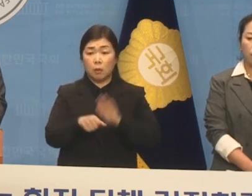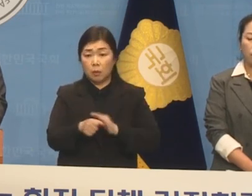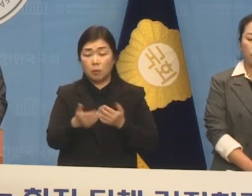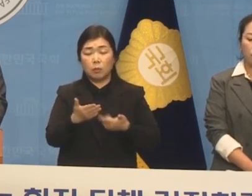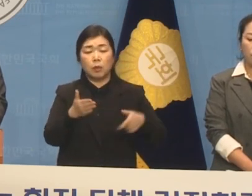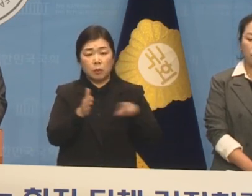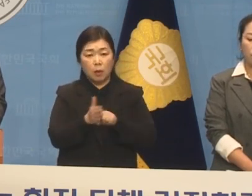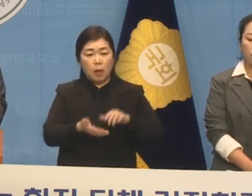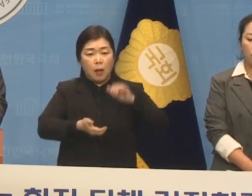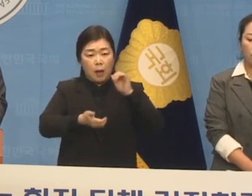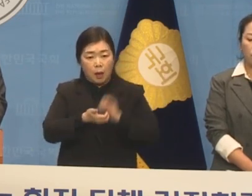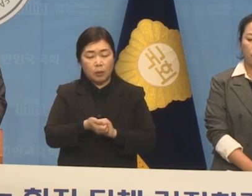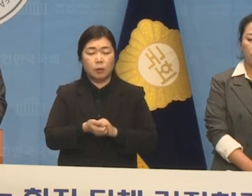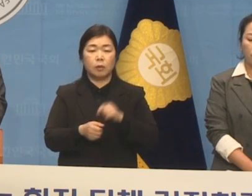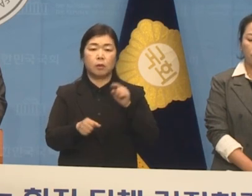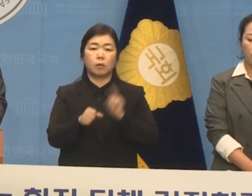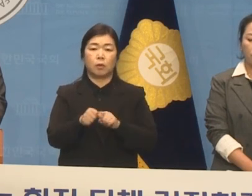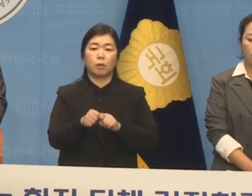건의합니다.